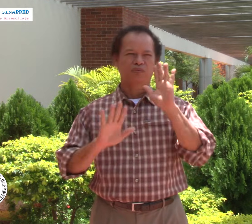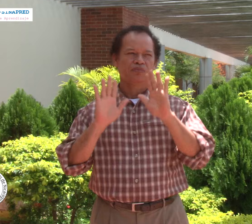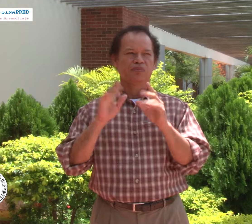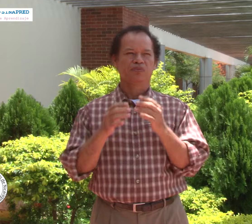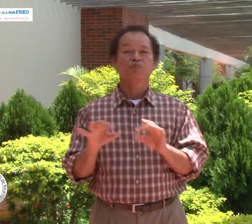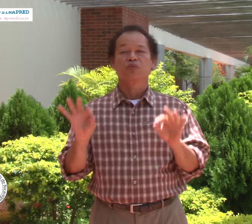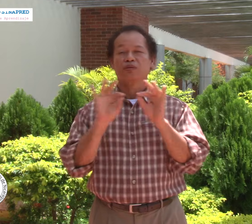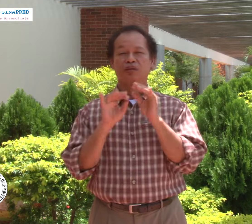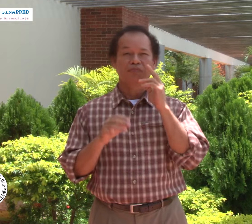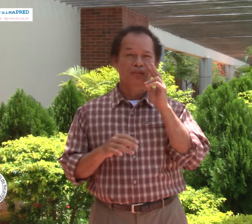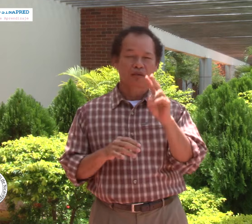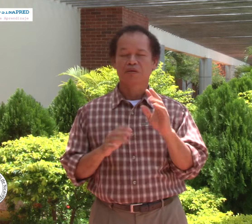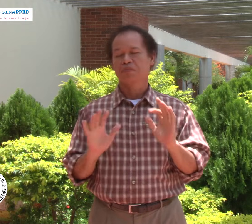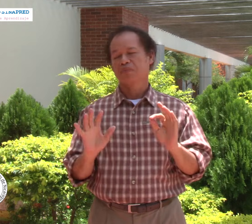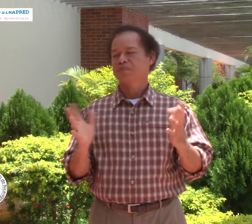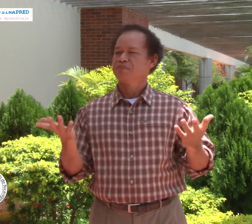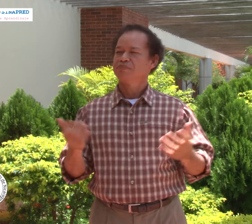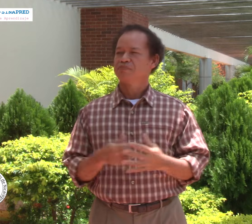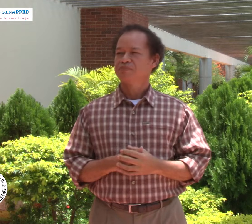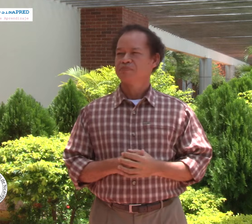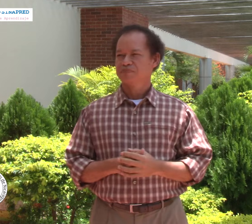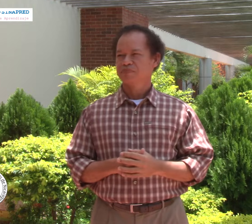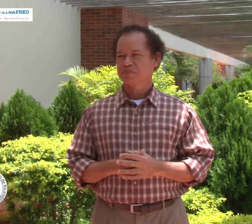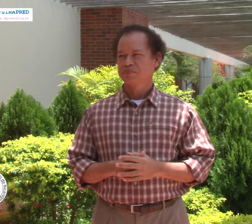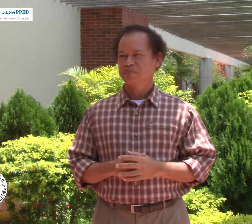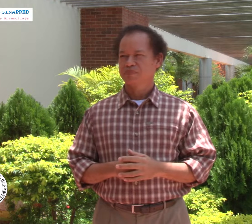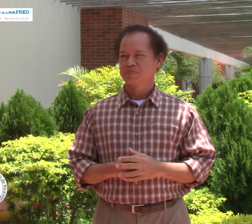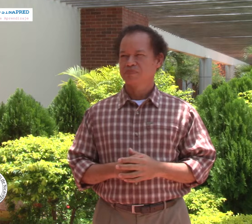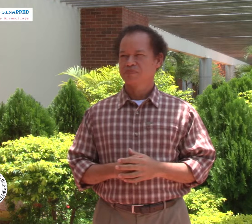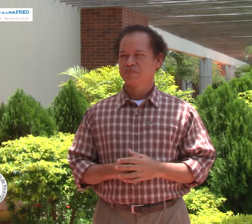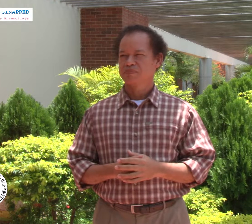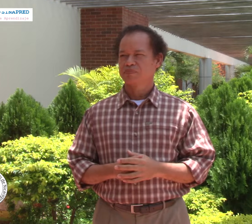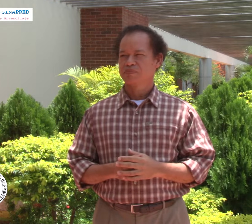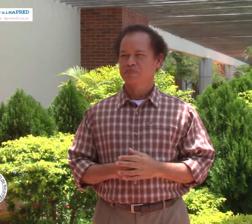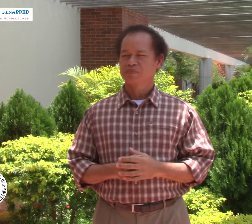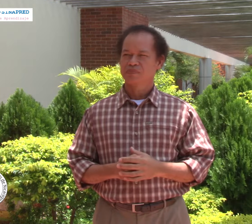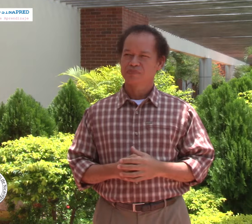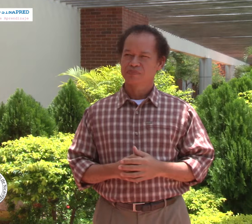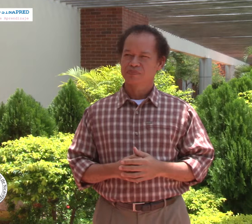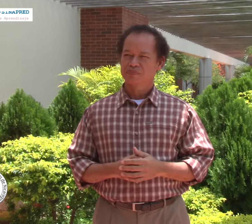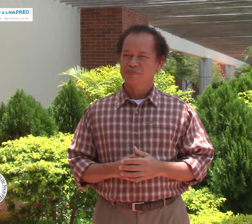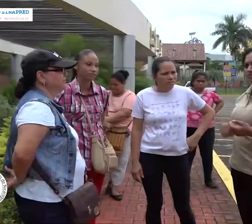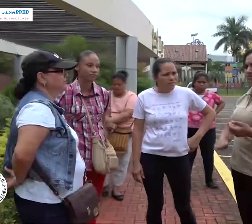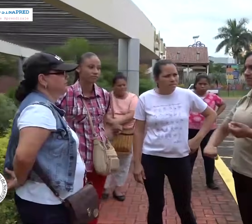como social, y participar en cada una de las actividades de la sociedad.